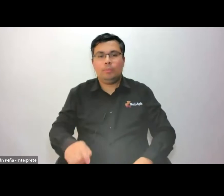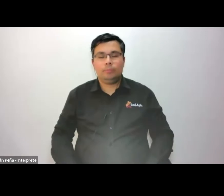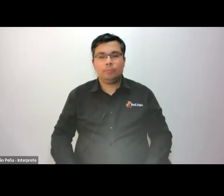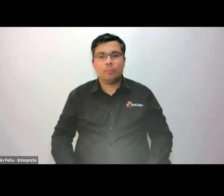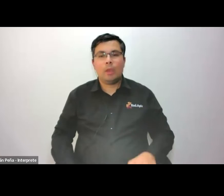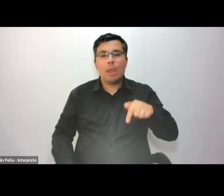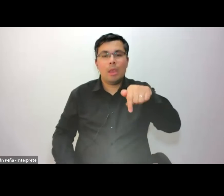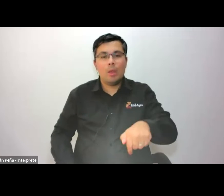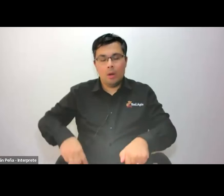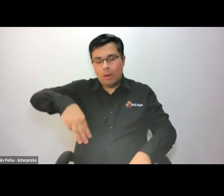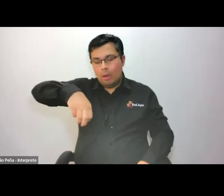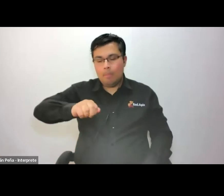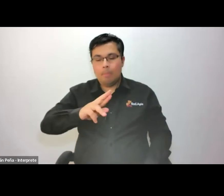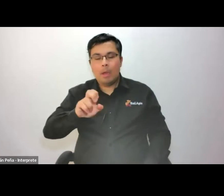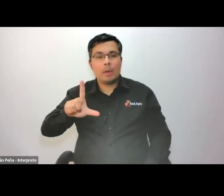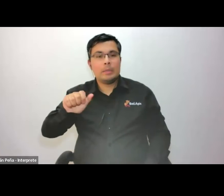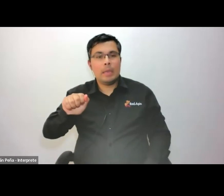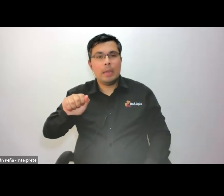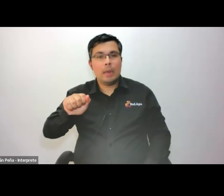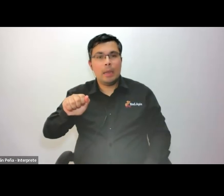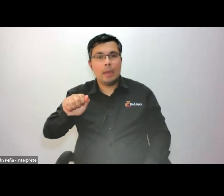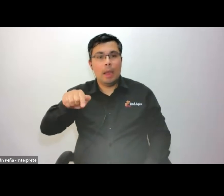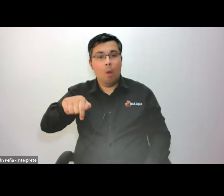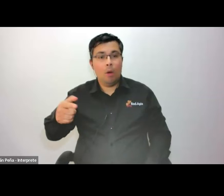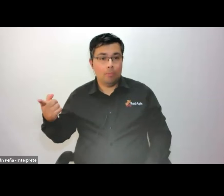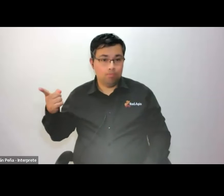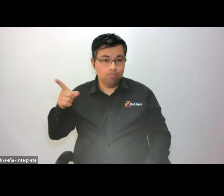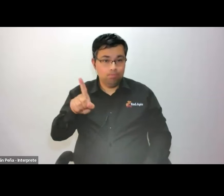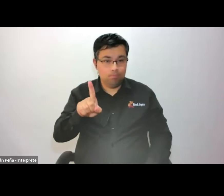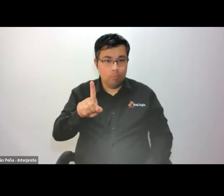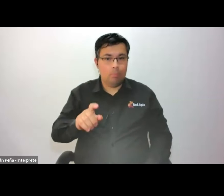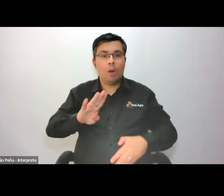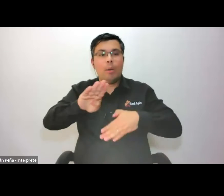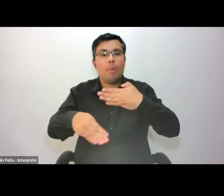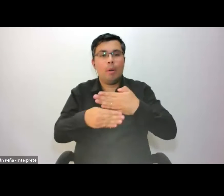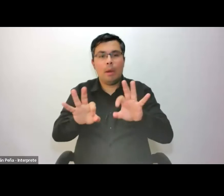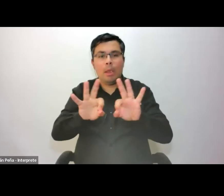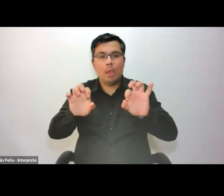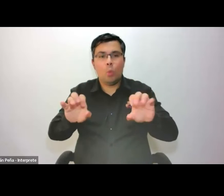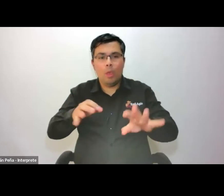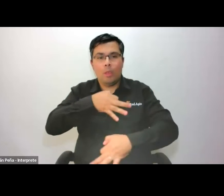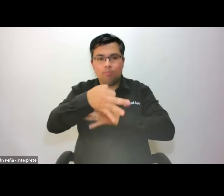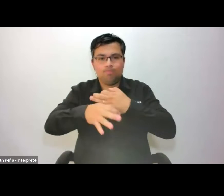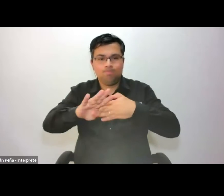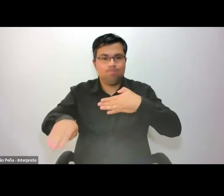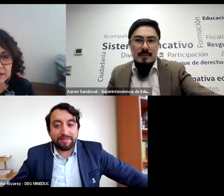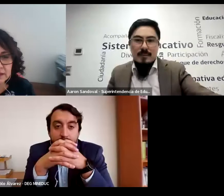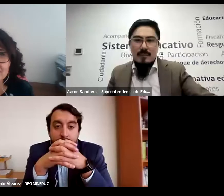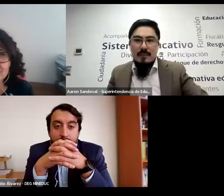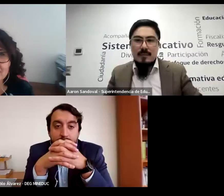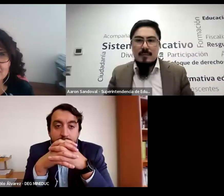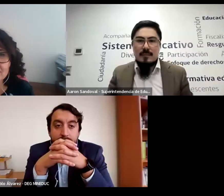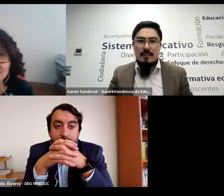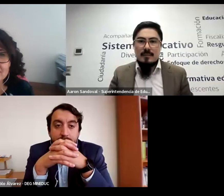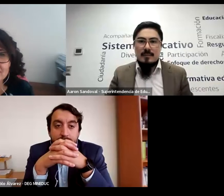componente educativo viene a complementar esta visión normativa. El tema, gracias Aaron, el tema de lo referido